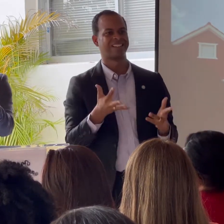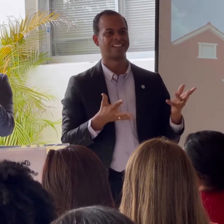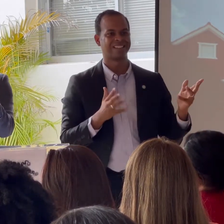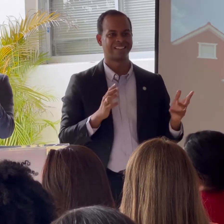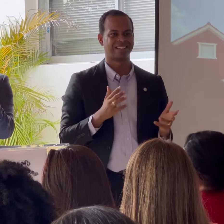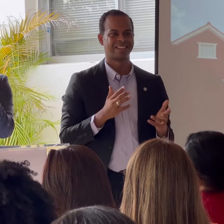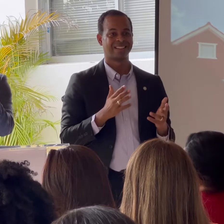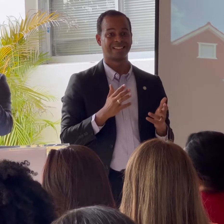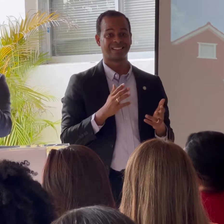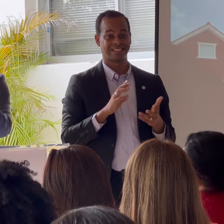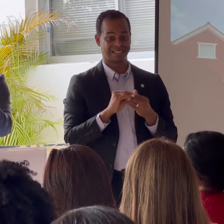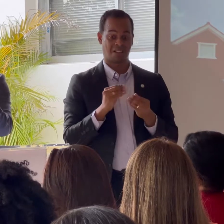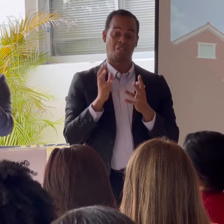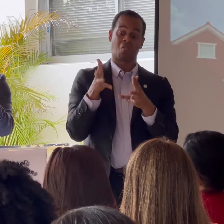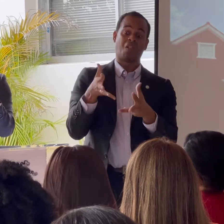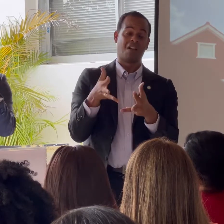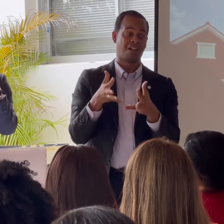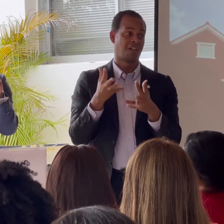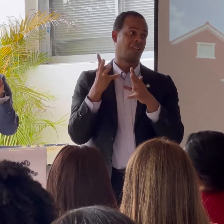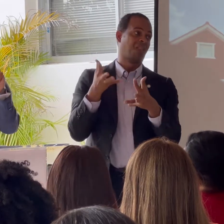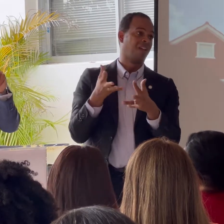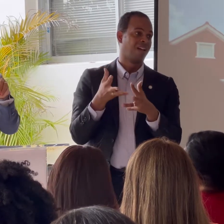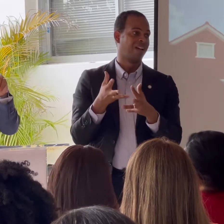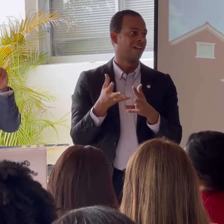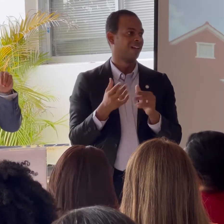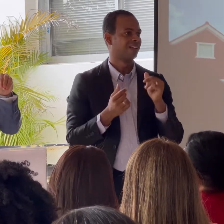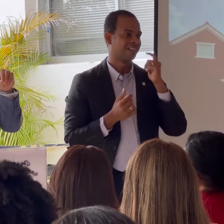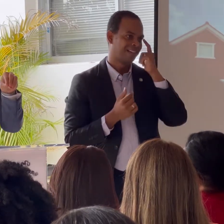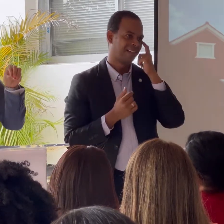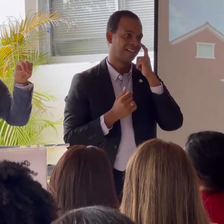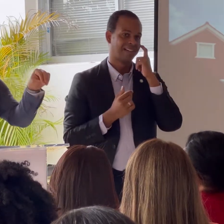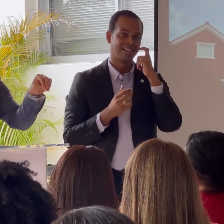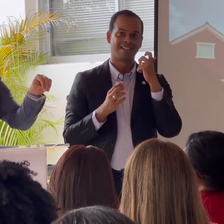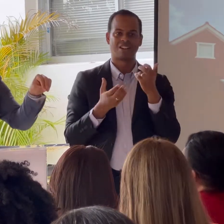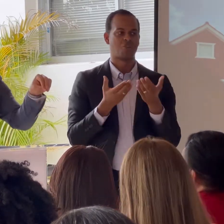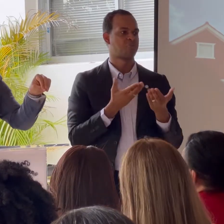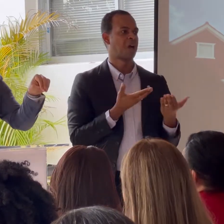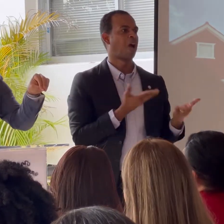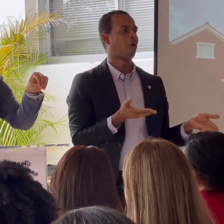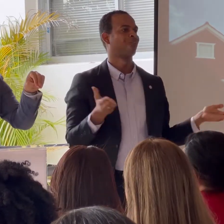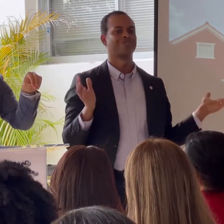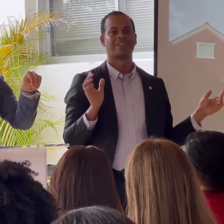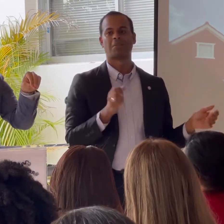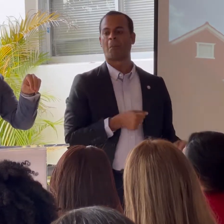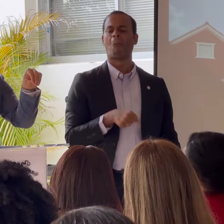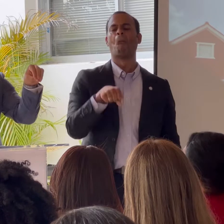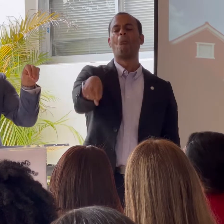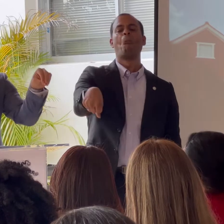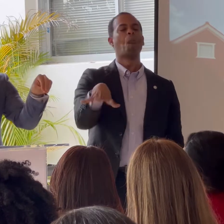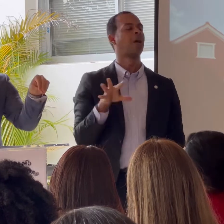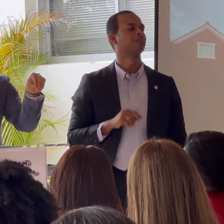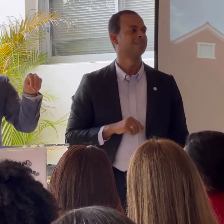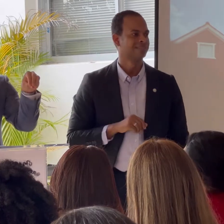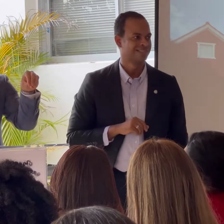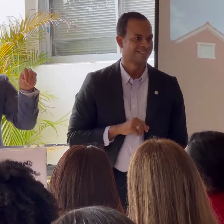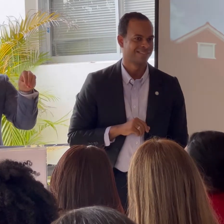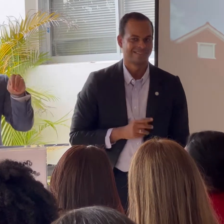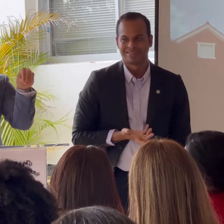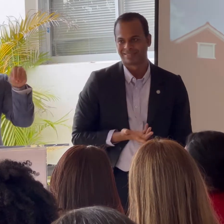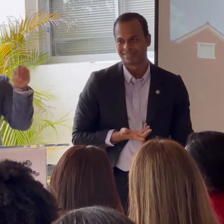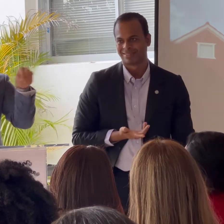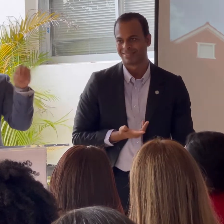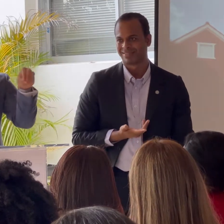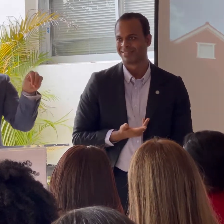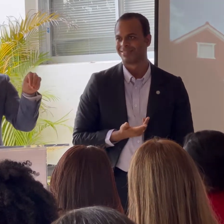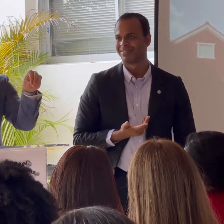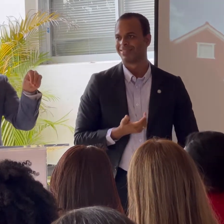con quién dejar. Y cuando hablamos de dejar, a veces es como si estuviéramos dejando una cosita, ¿no? Un paquetito,